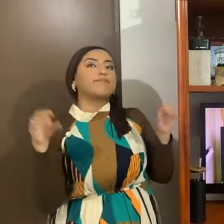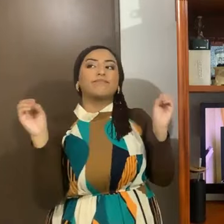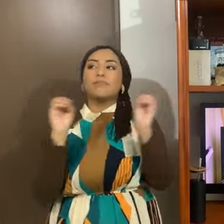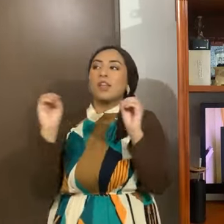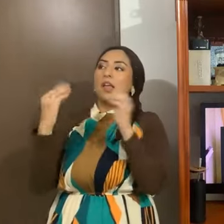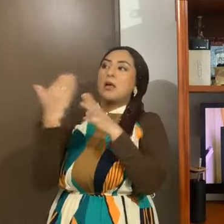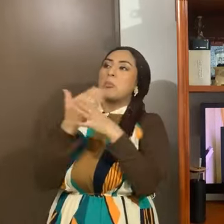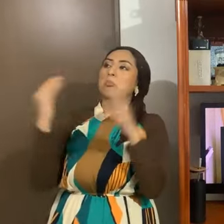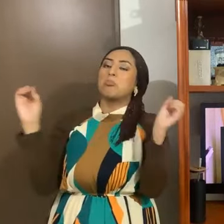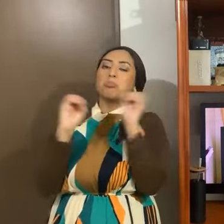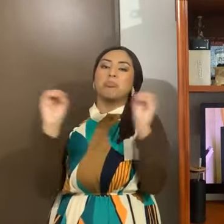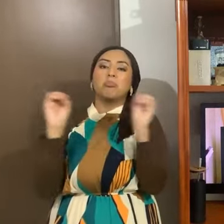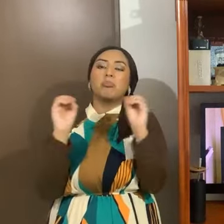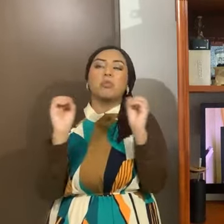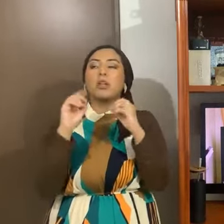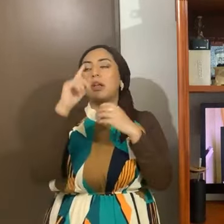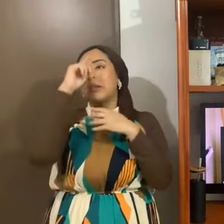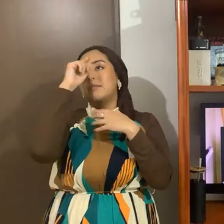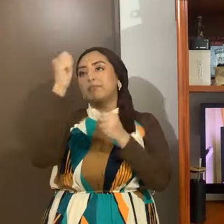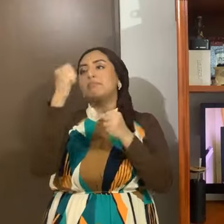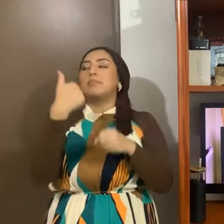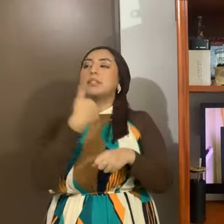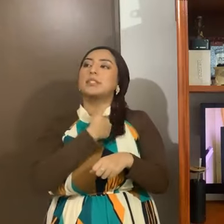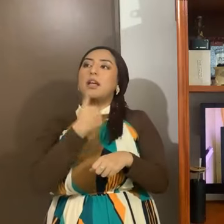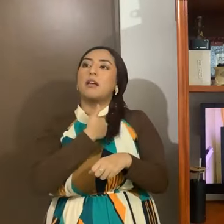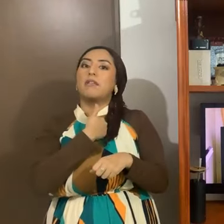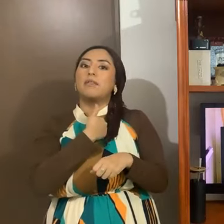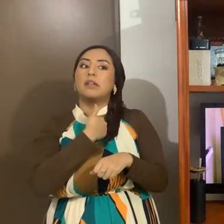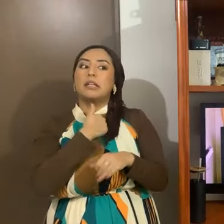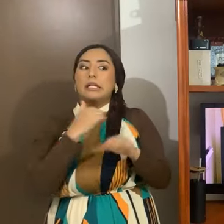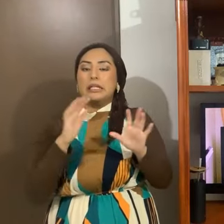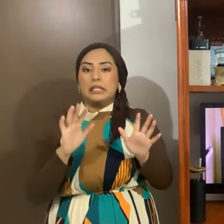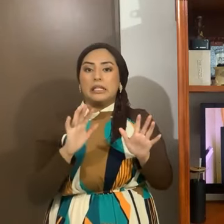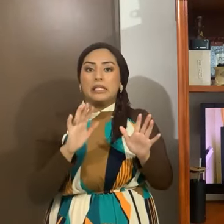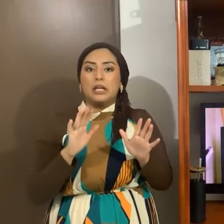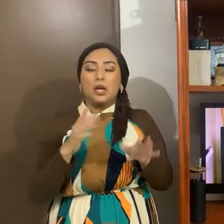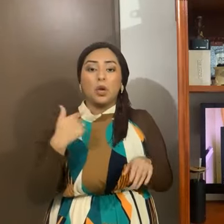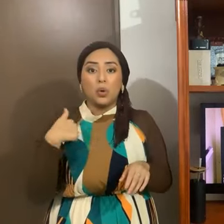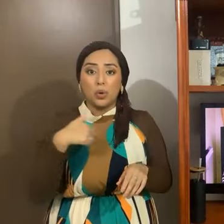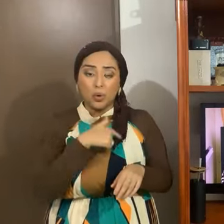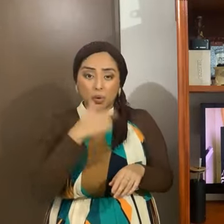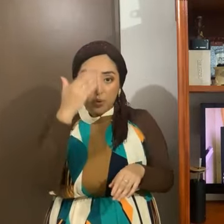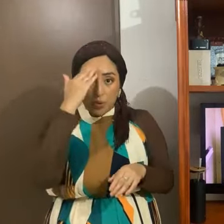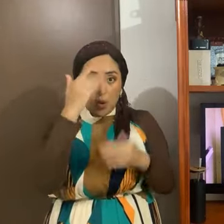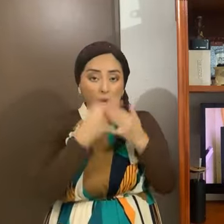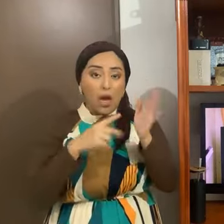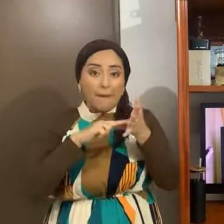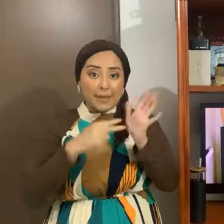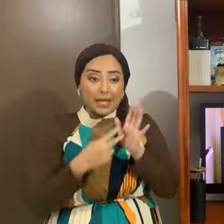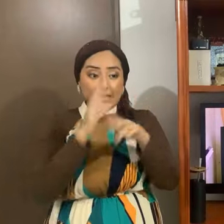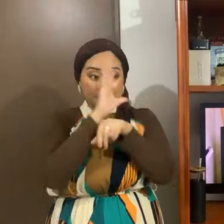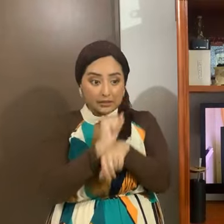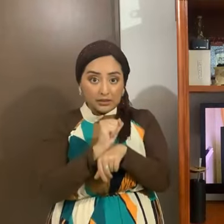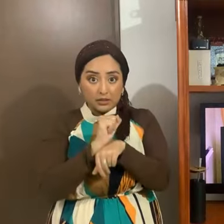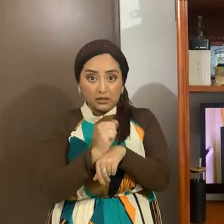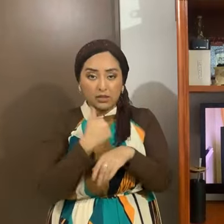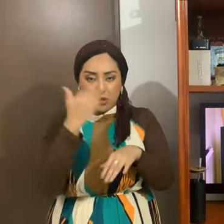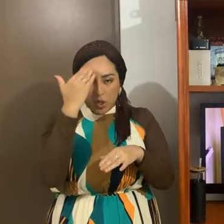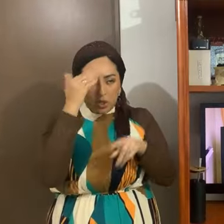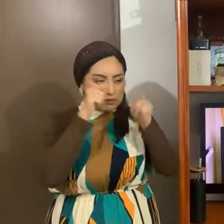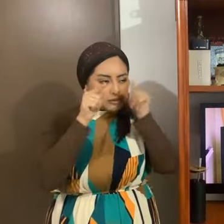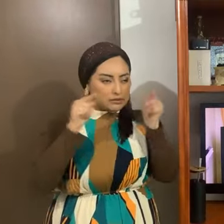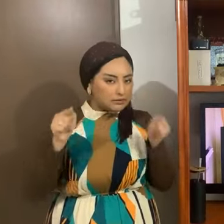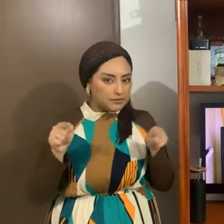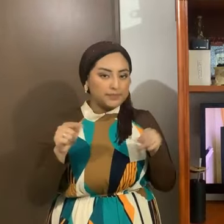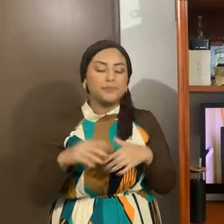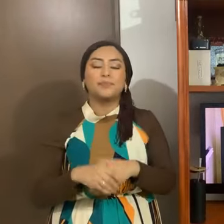los molestara, que estaban confiados en sí mismos. Entonces, ya que sabemos que es un hábito, ya que los podemos identificar en